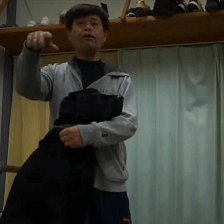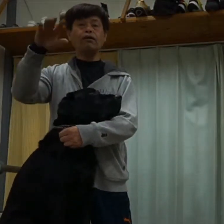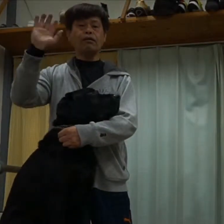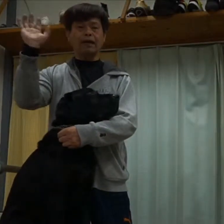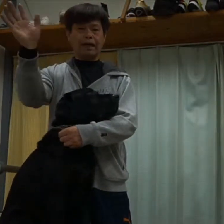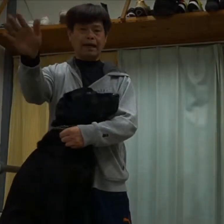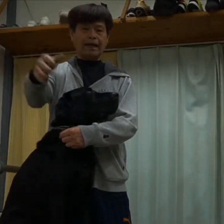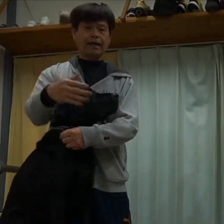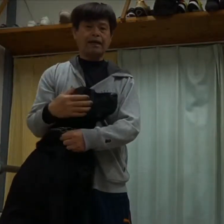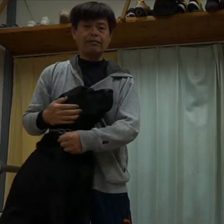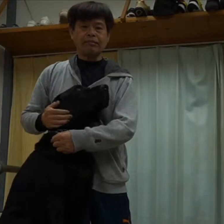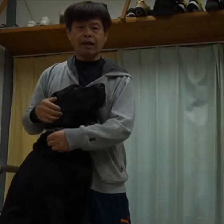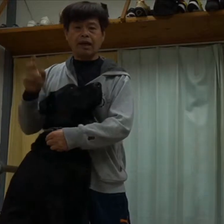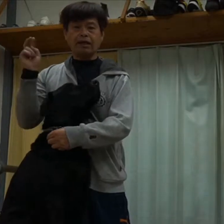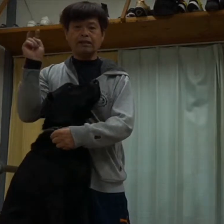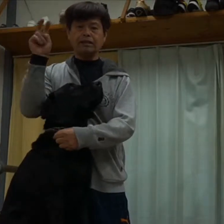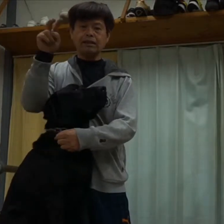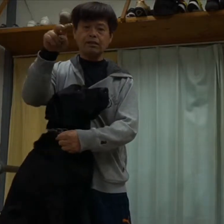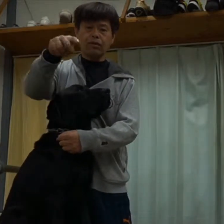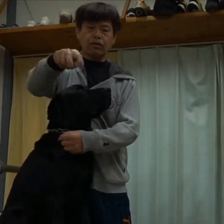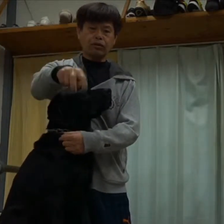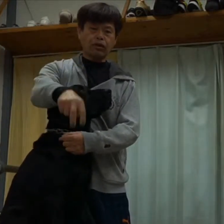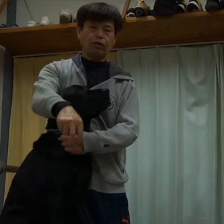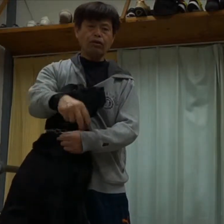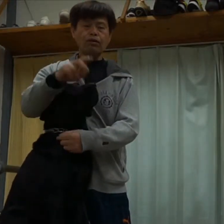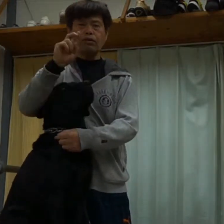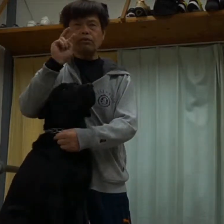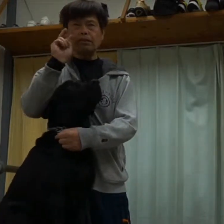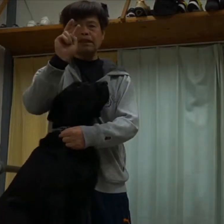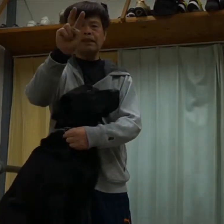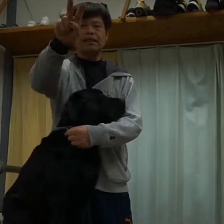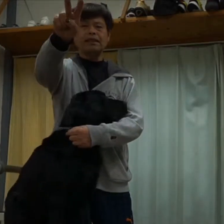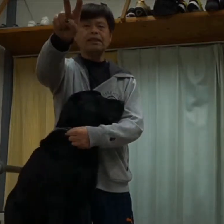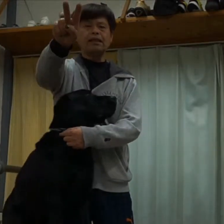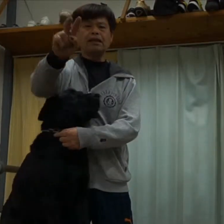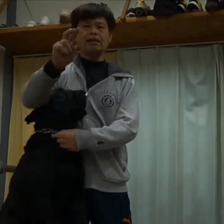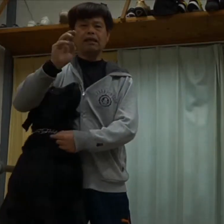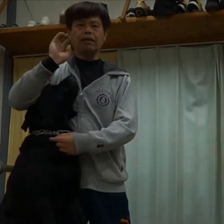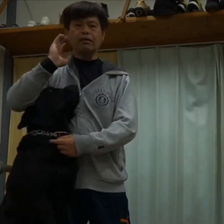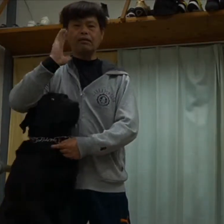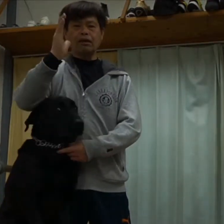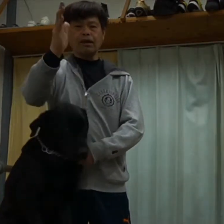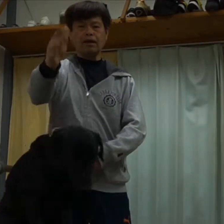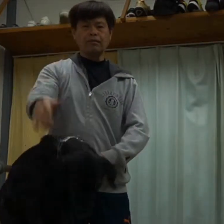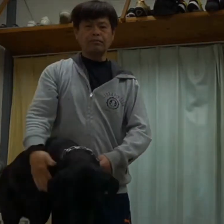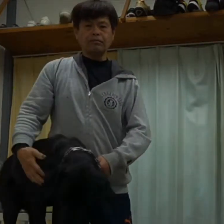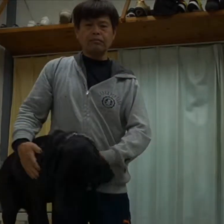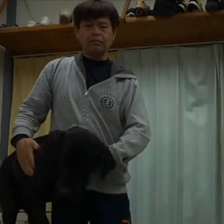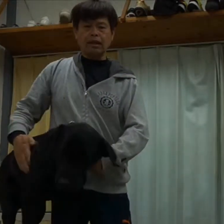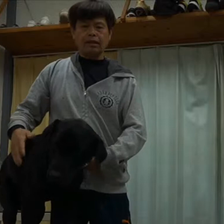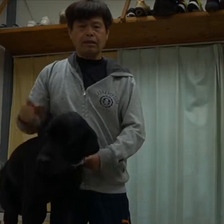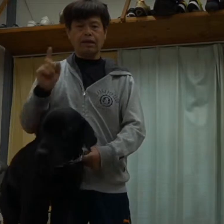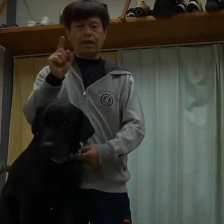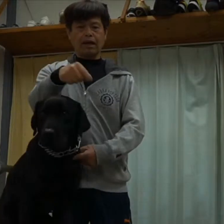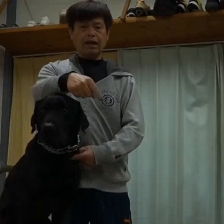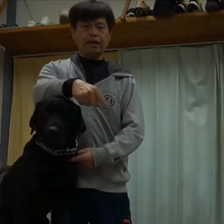ほら足元3英語ランでがぁ